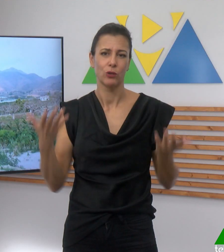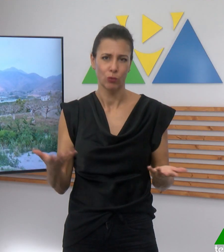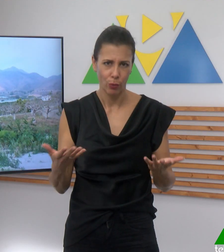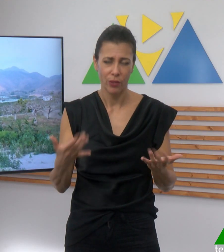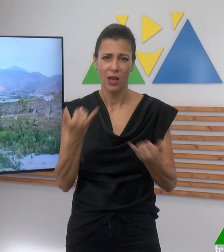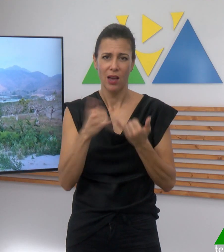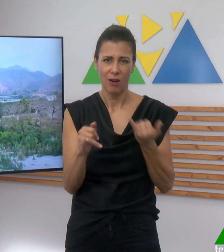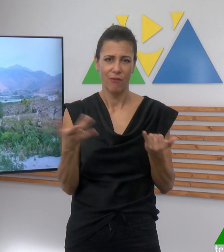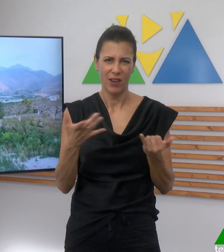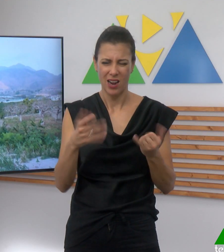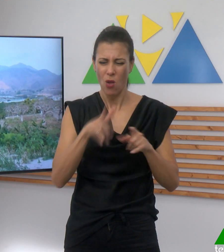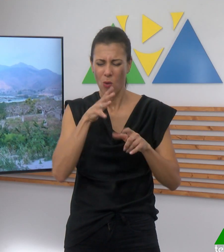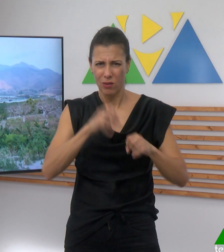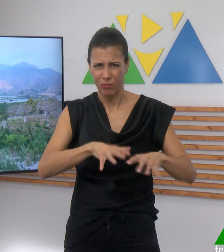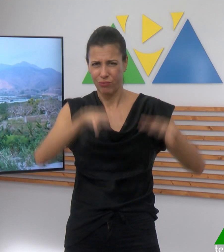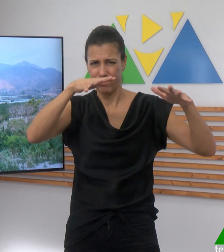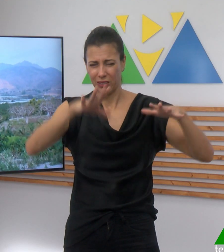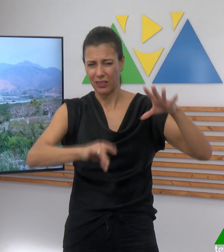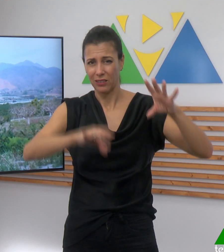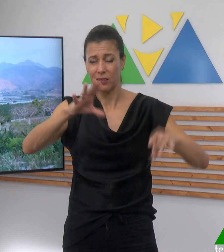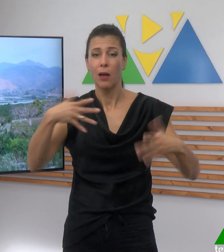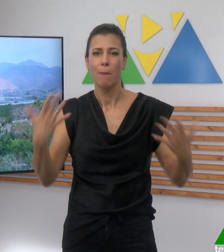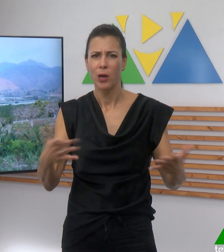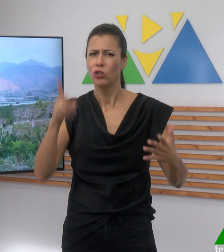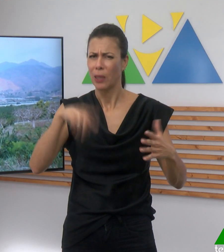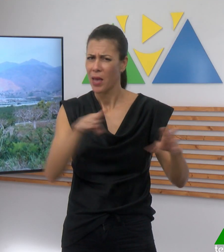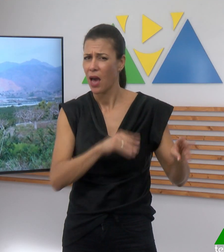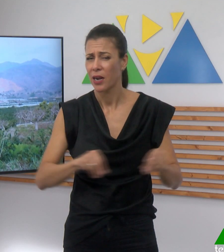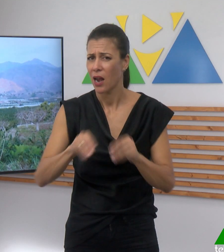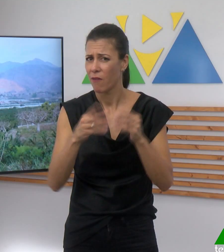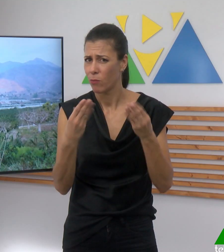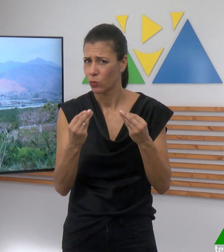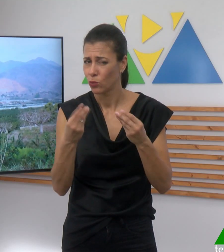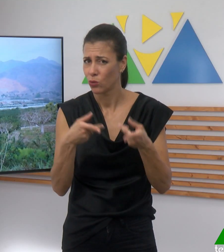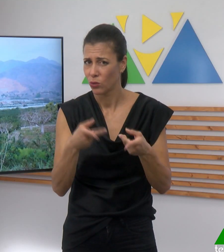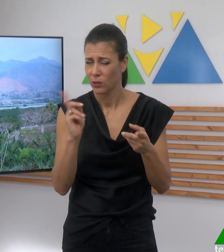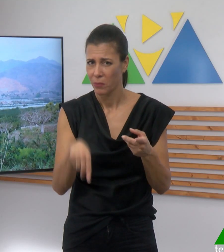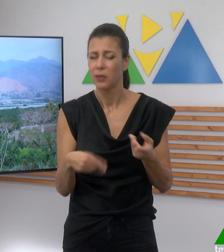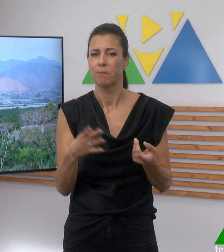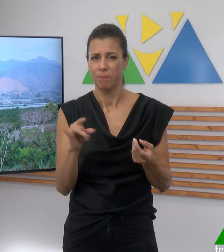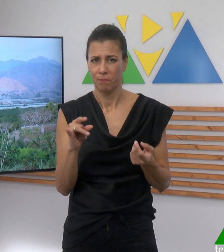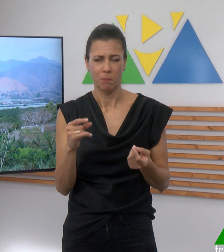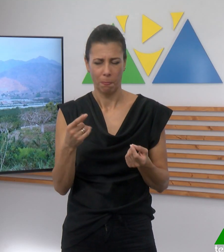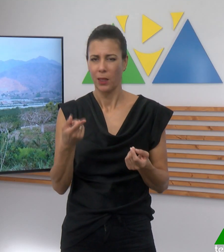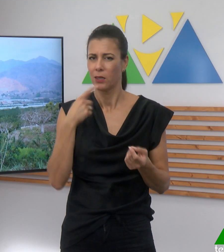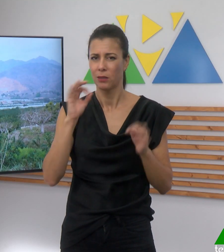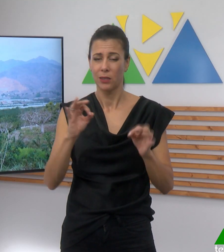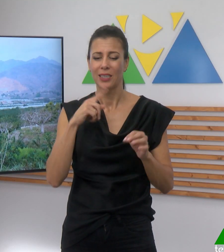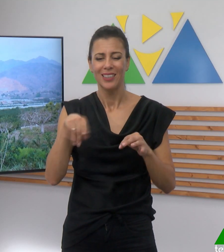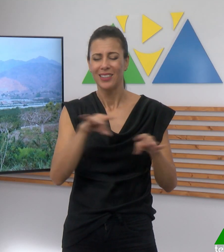zona en pantanosa etcétera Pero también a enaba much en Arena lo dicen muy frecuentemente esta tierra no se no